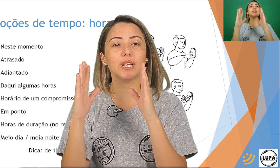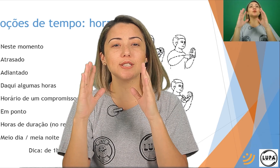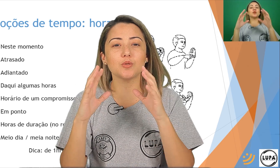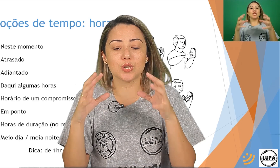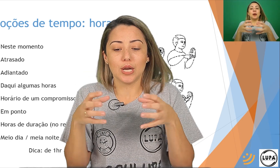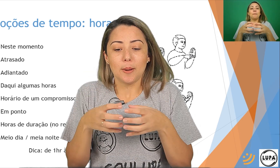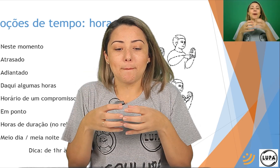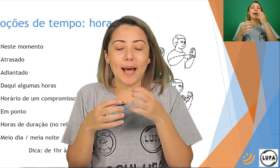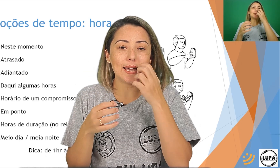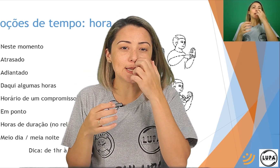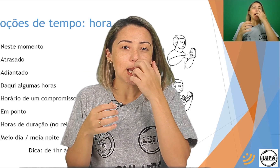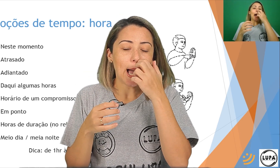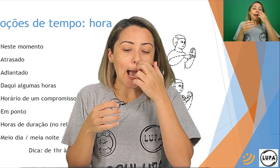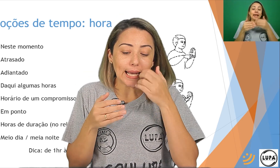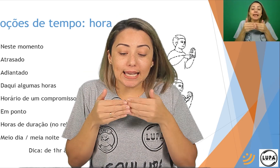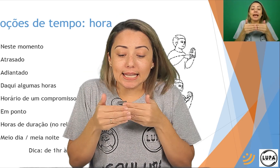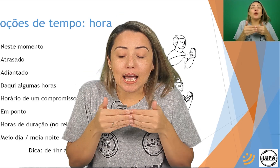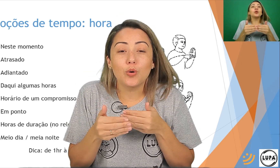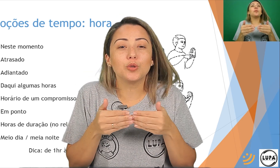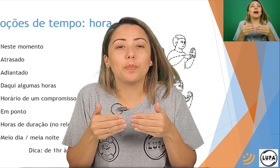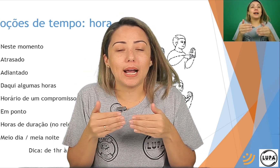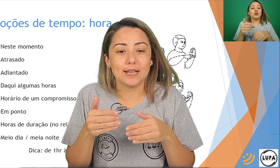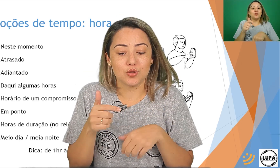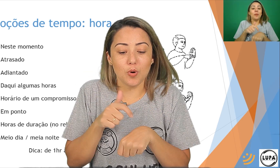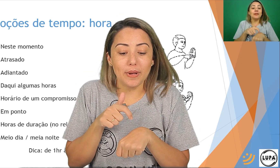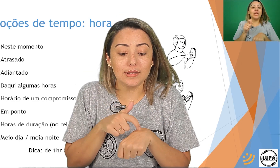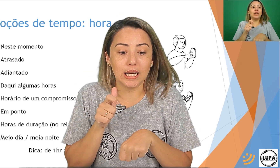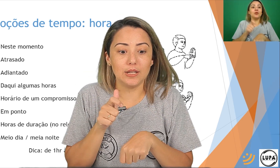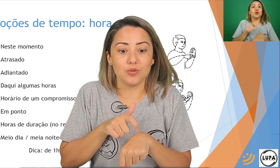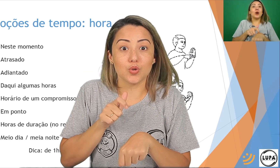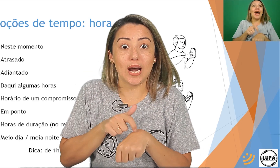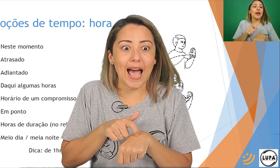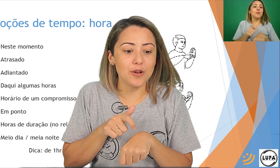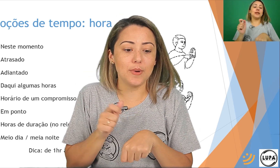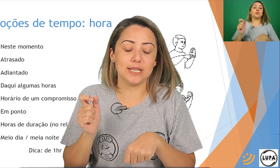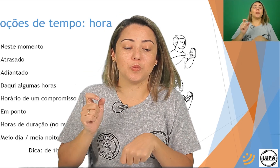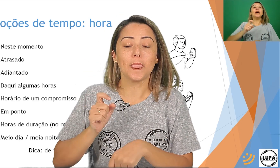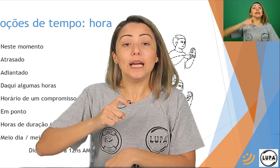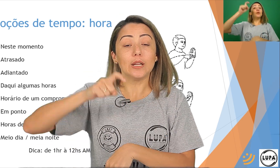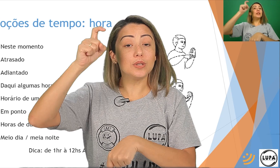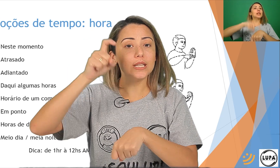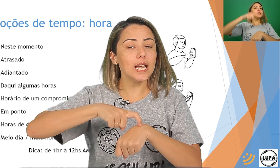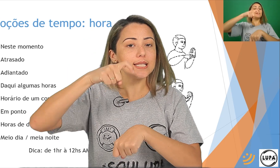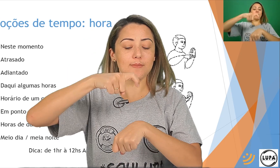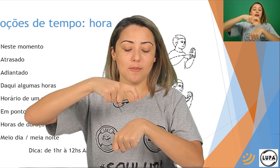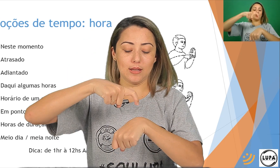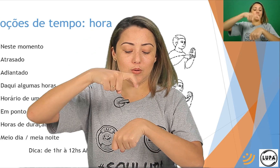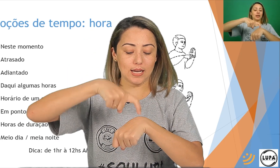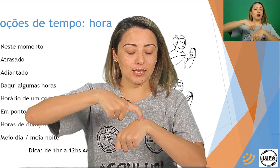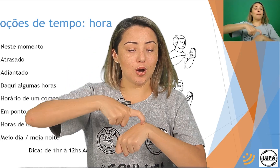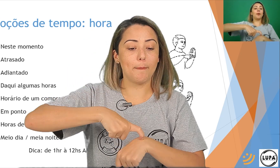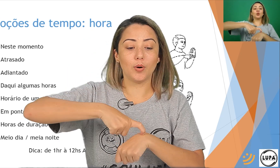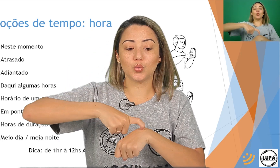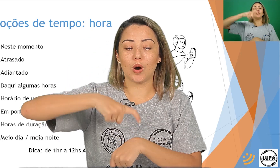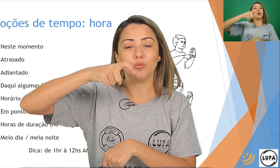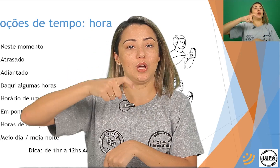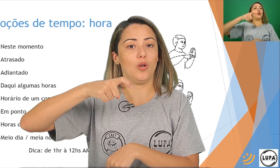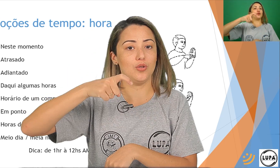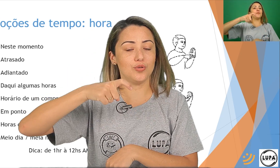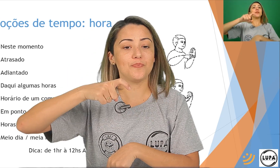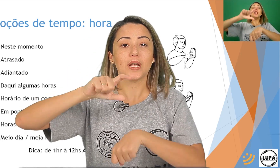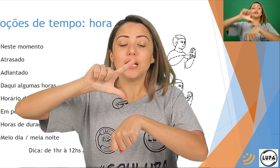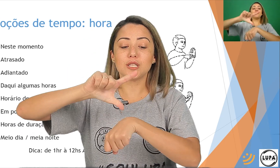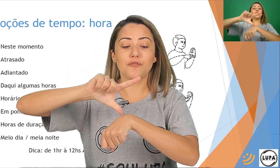em contextos mais aqui, né, a curto prazo, momentâneos, horário mesmo. Então, nesse momento é aqui, ó, pontual